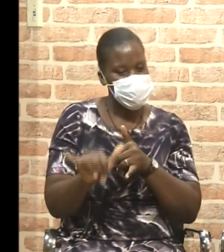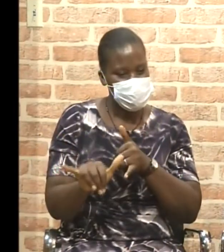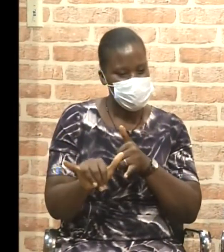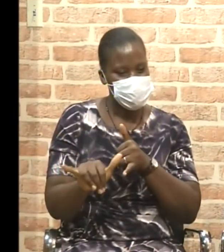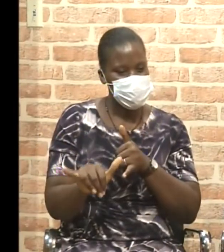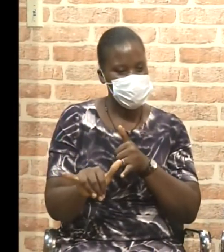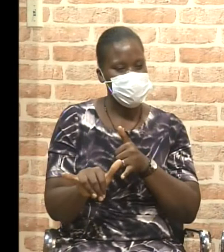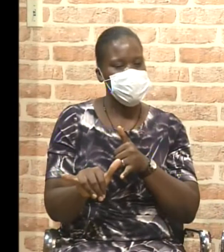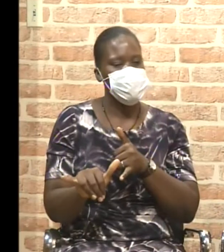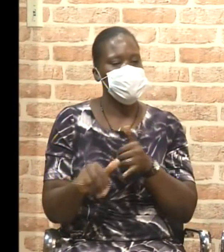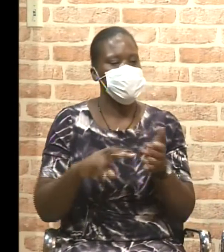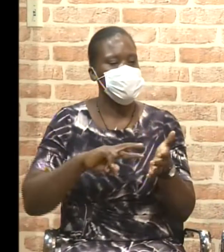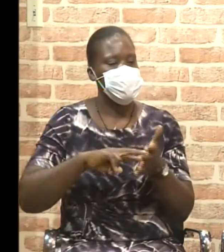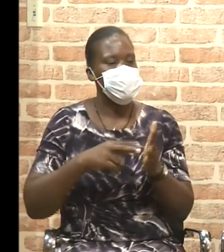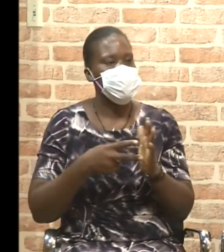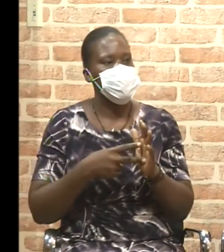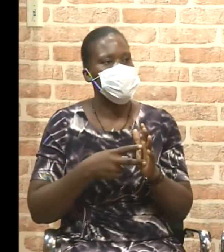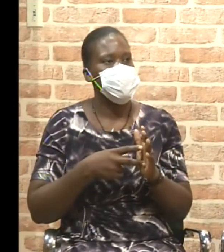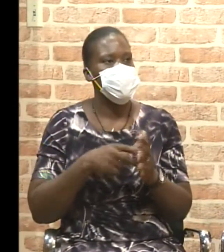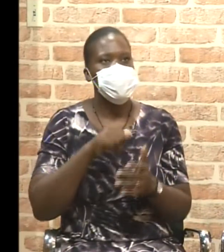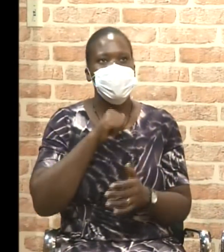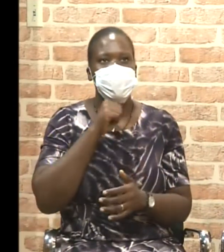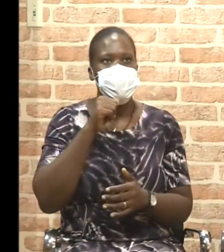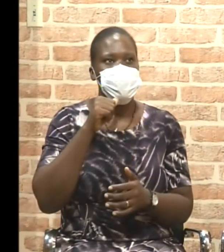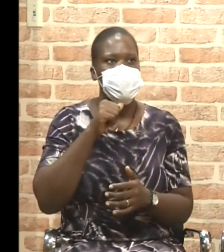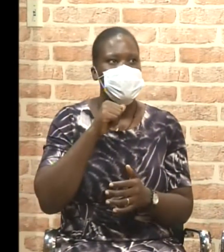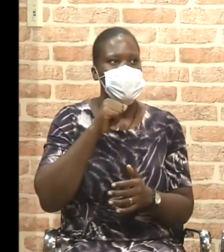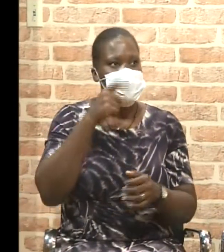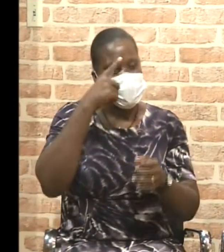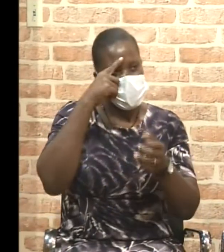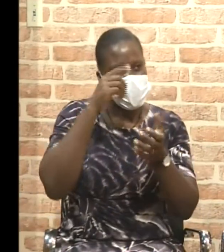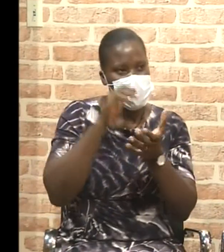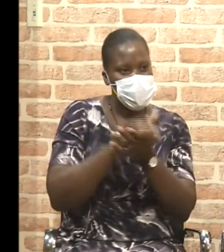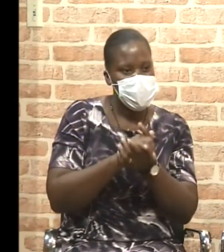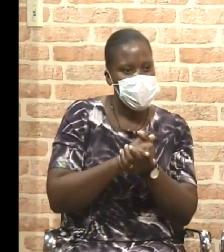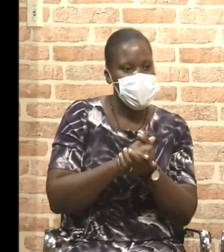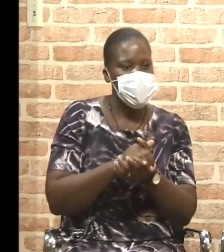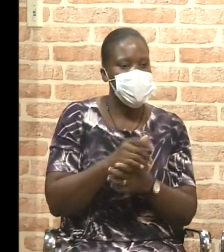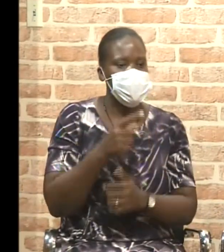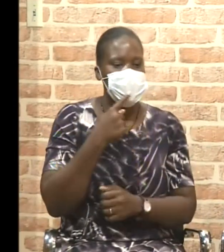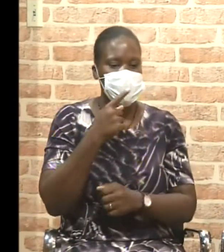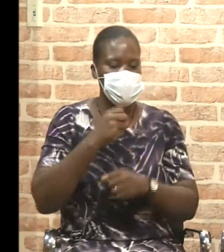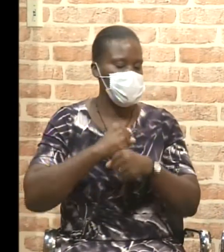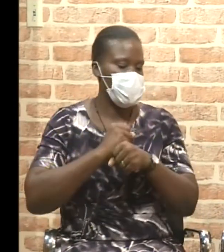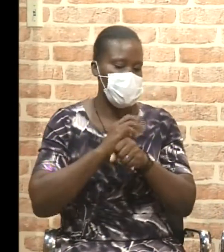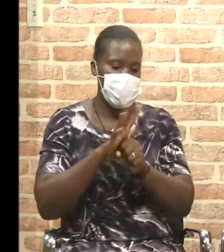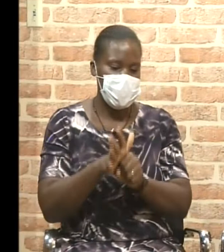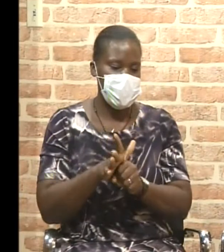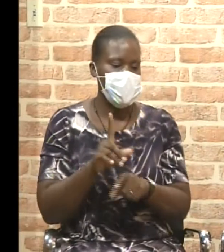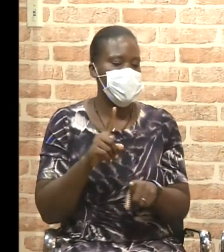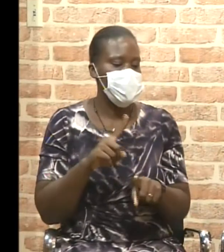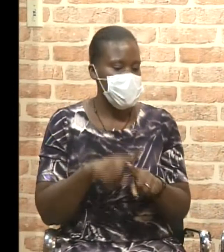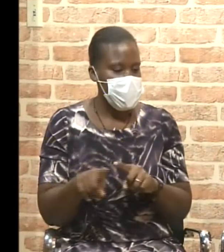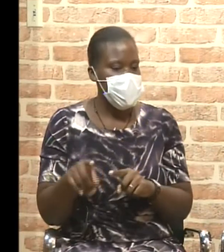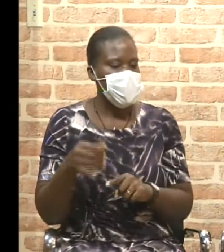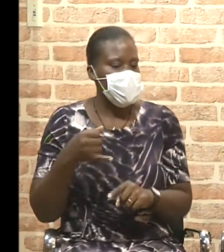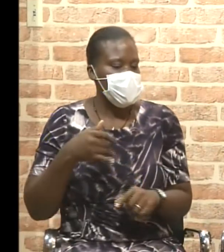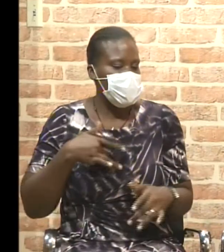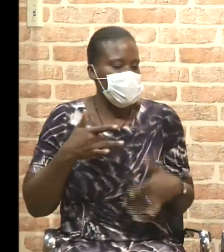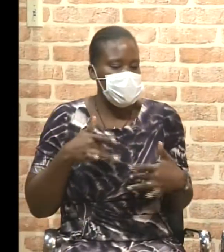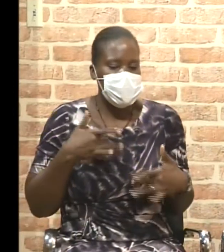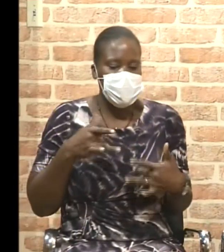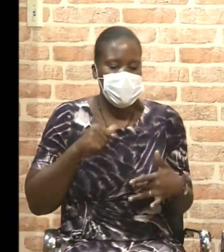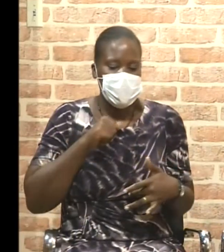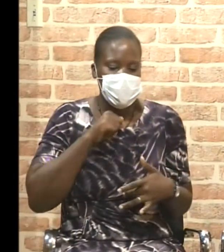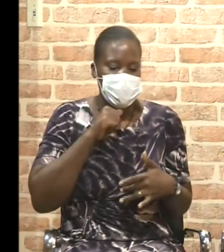suivre. Ça veut dire qu'il n'y a aucune confirmation qui dit que effectivement c'était coronavirus. Mais peut-être que lui-même, il ne sentit pas en forme. Donc, il